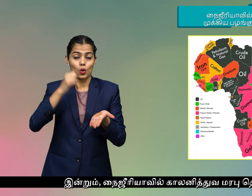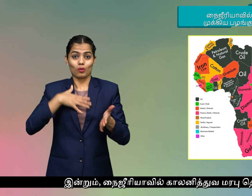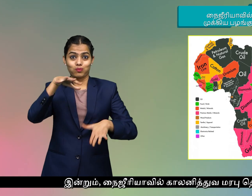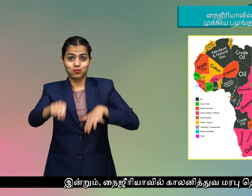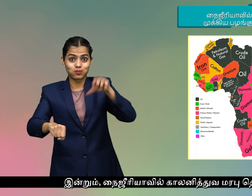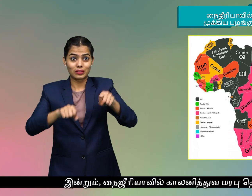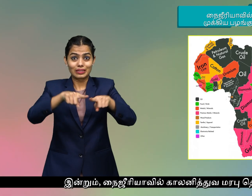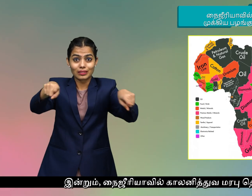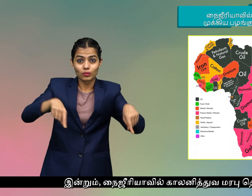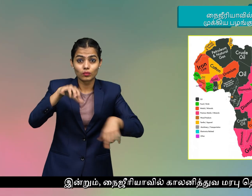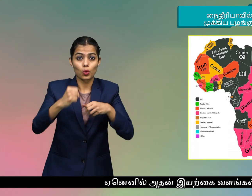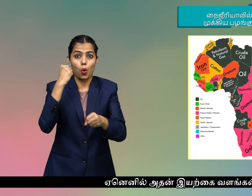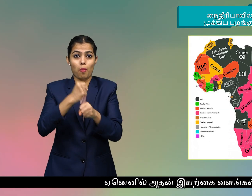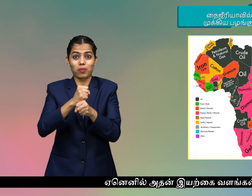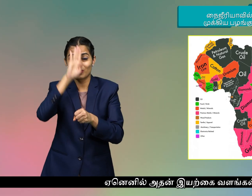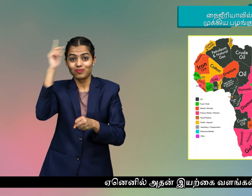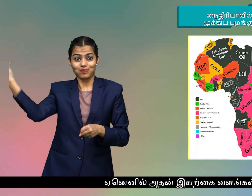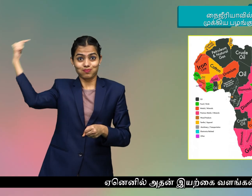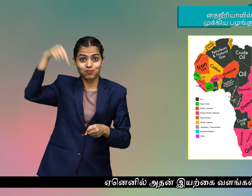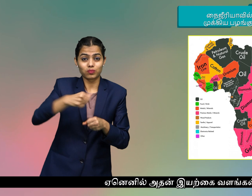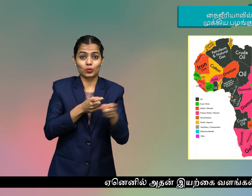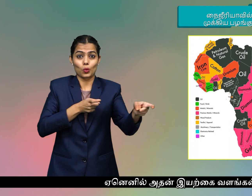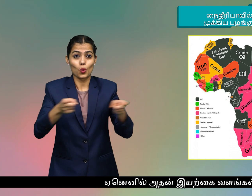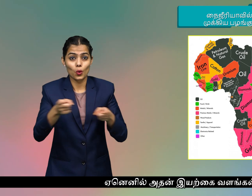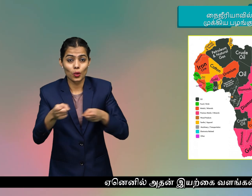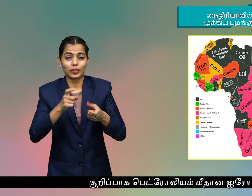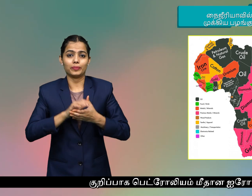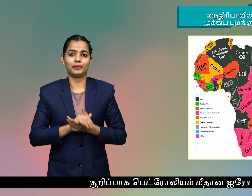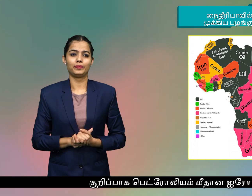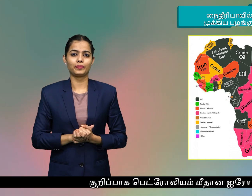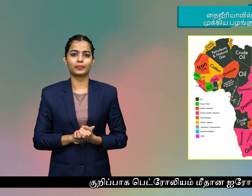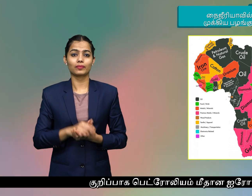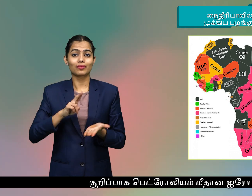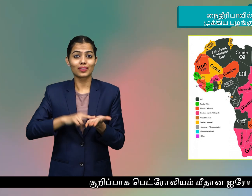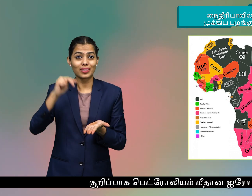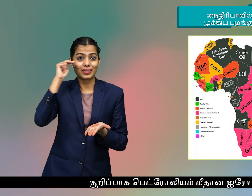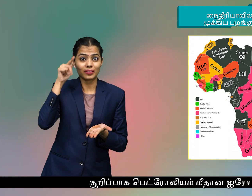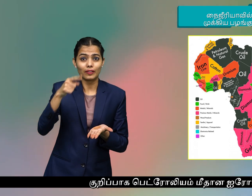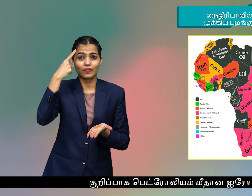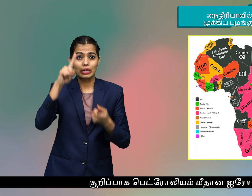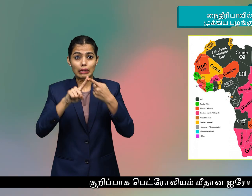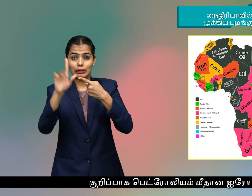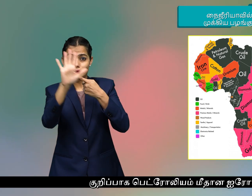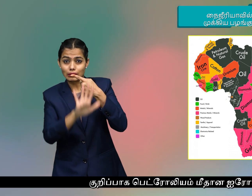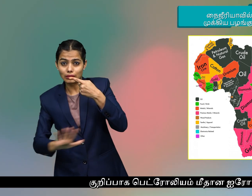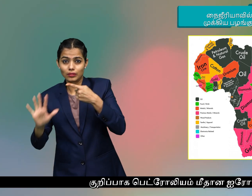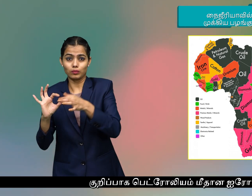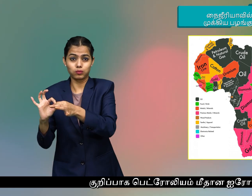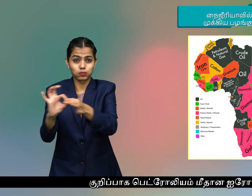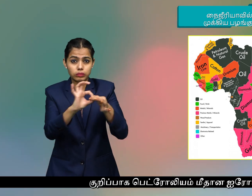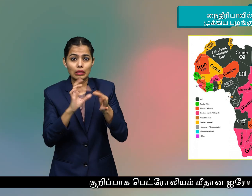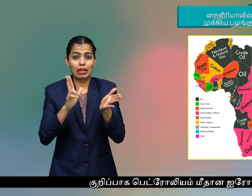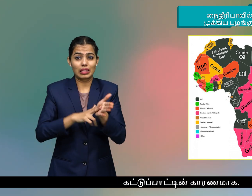காலனித்துவ மரபு தொடர்கிறது. ஏனெனில் அதன் இயற்கை வளங்கள், குறிப்பாக பெட்ரோலியம் மீதான